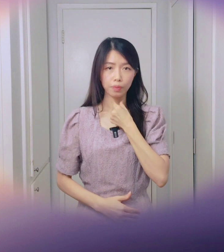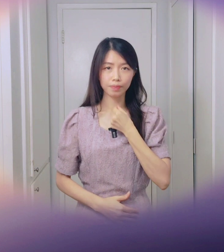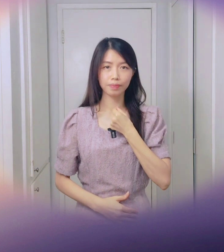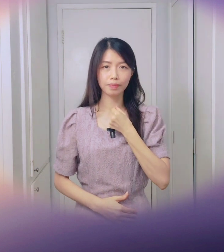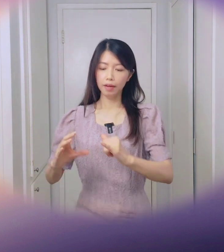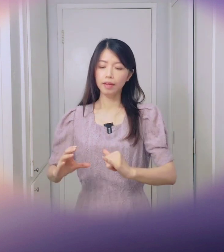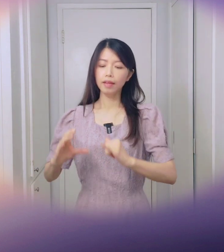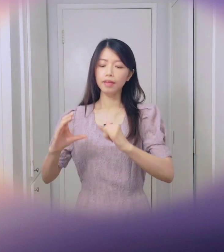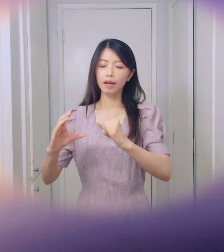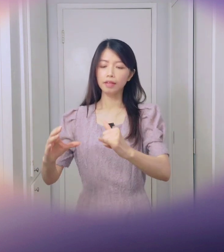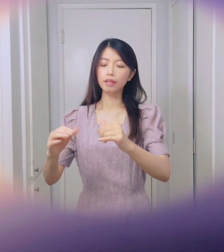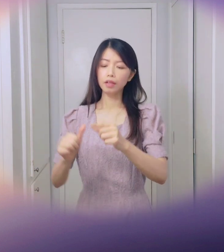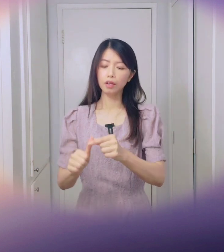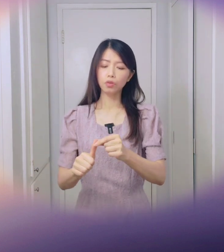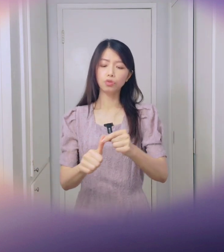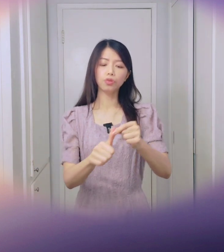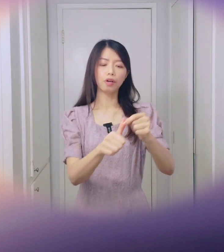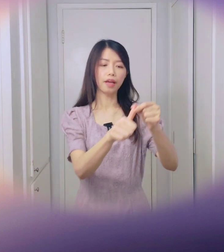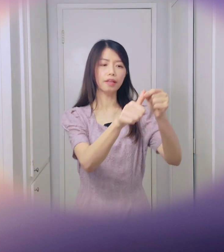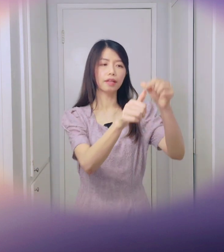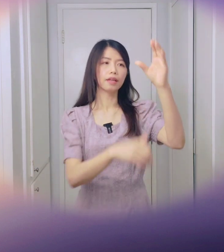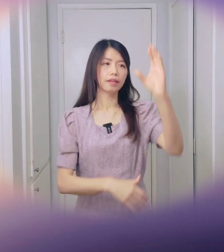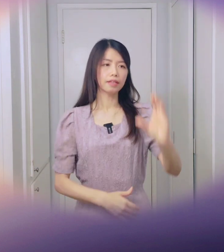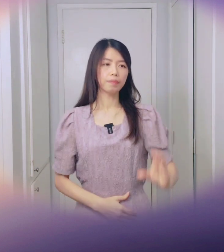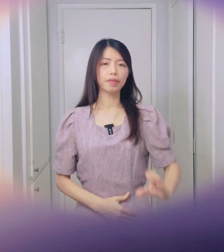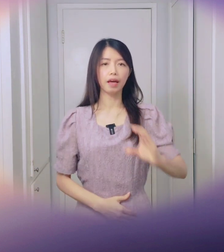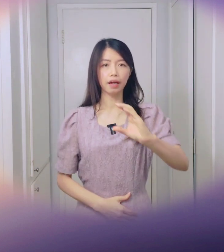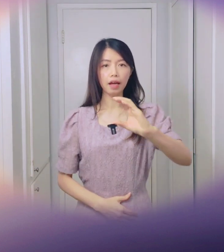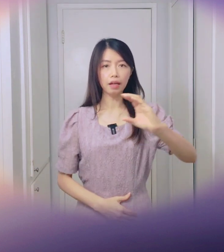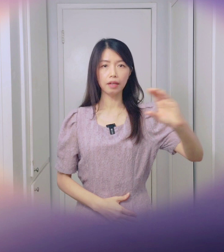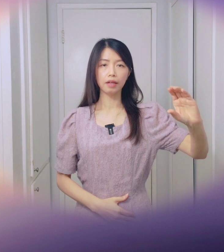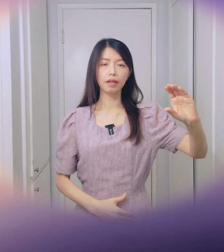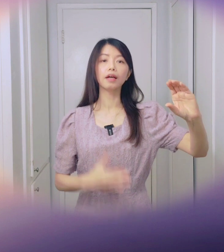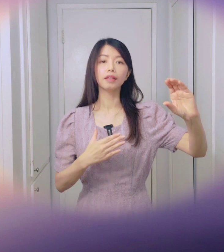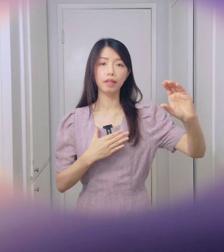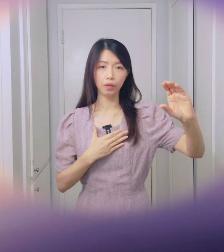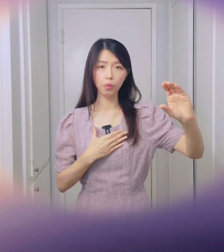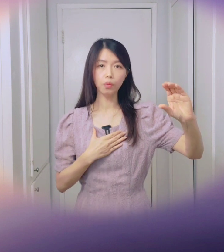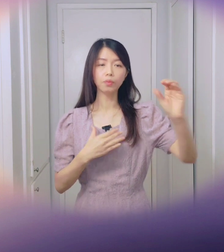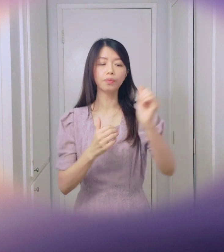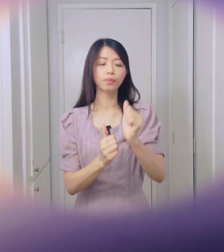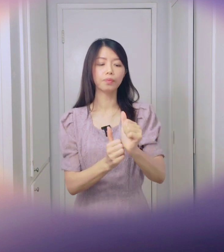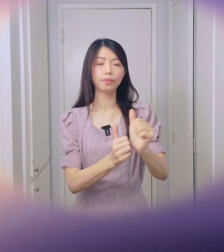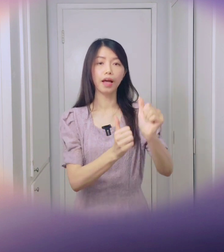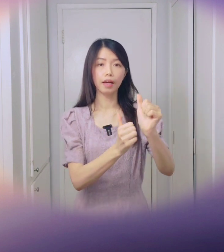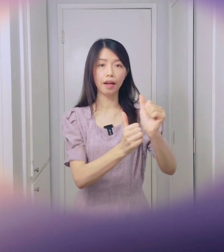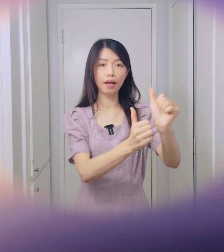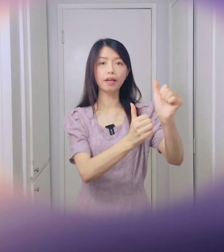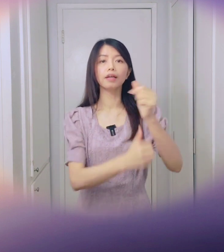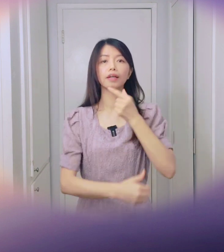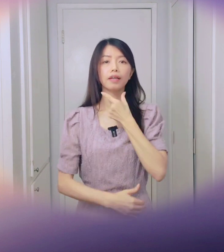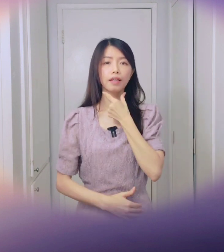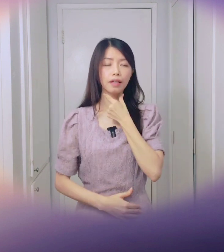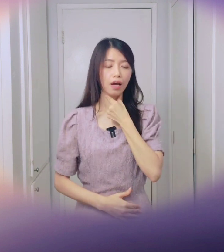따라가오. 세상을 구원한 십자가 나도